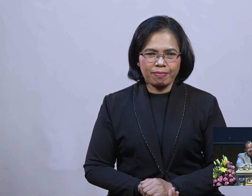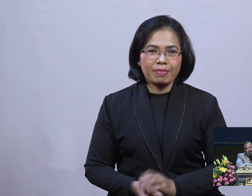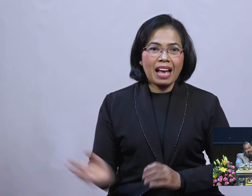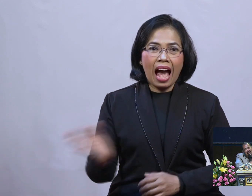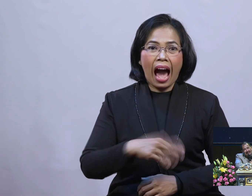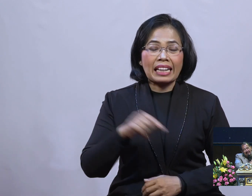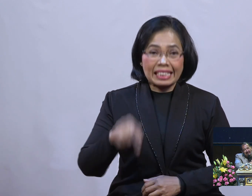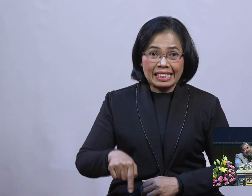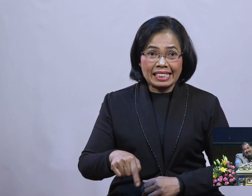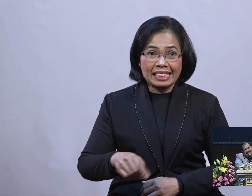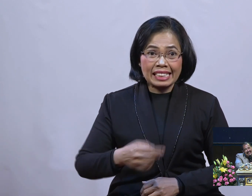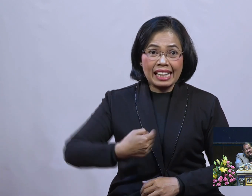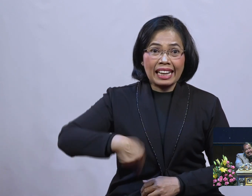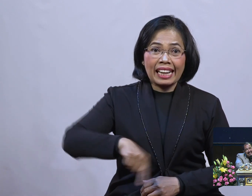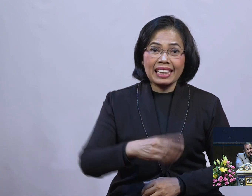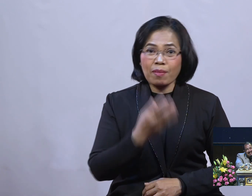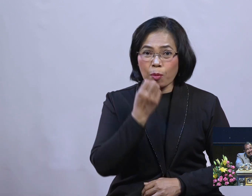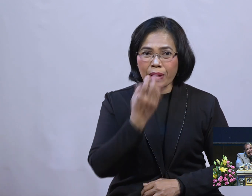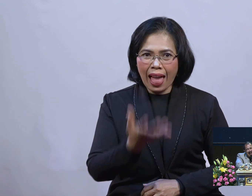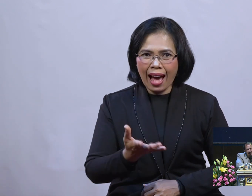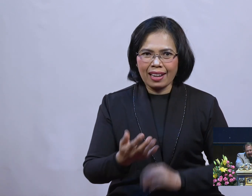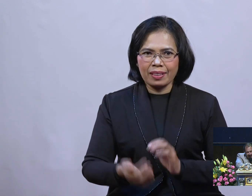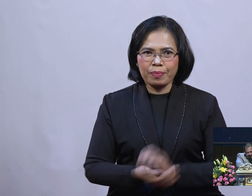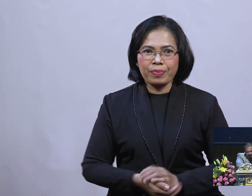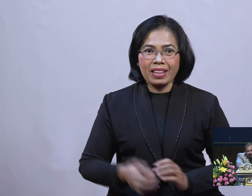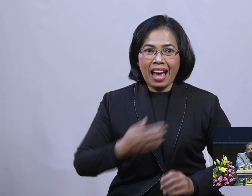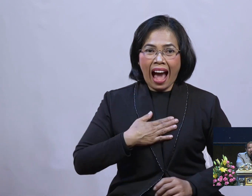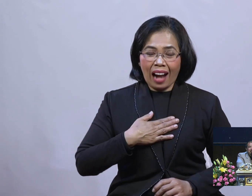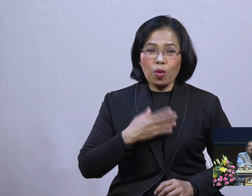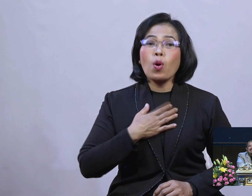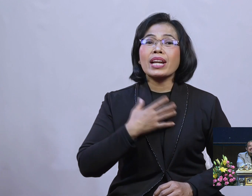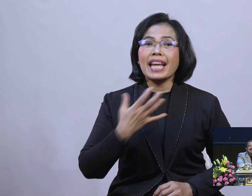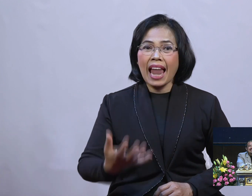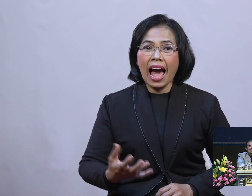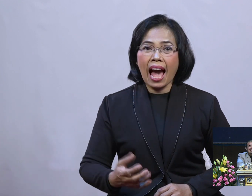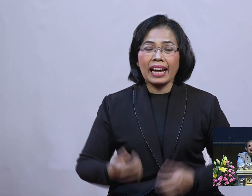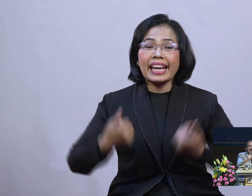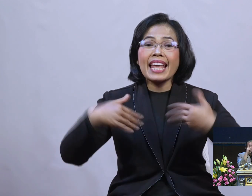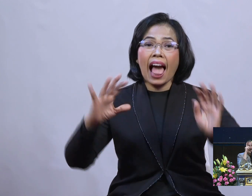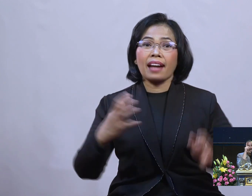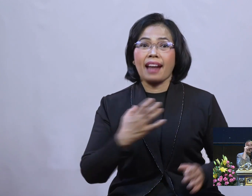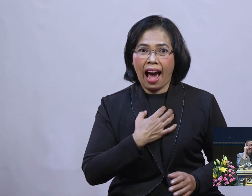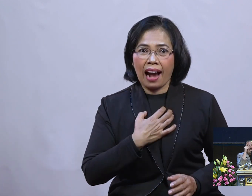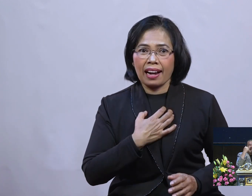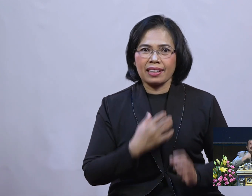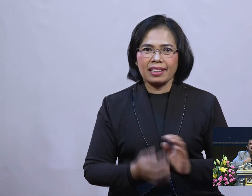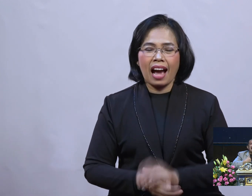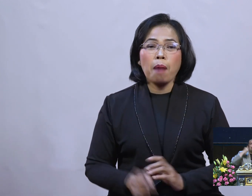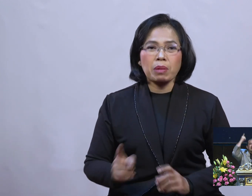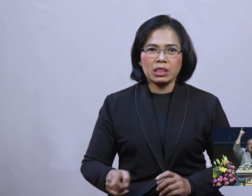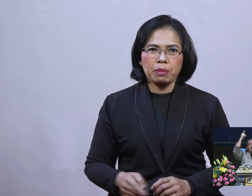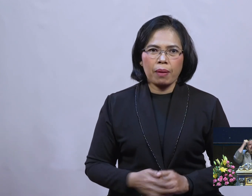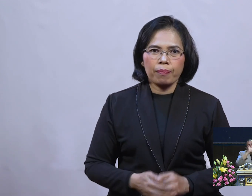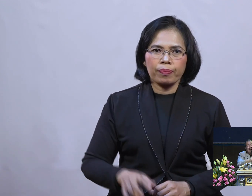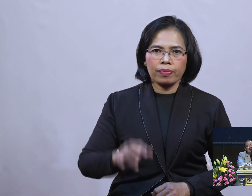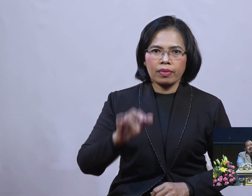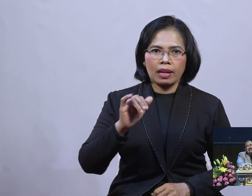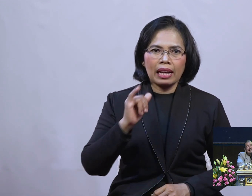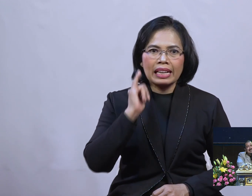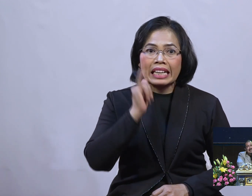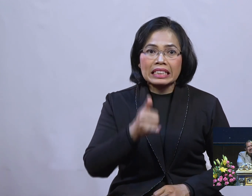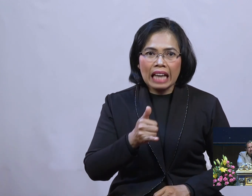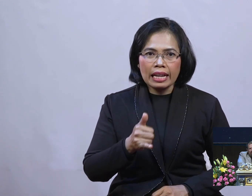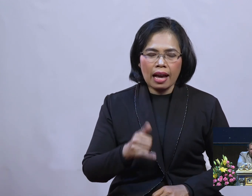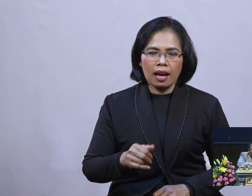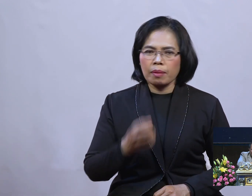Hai Hari ini kita mau bilang sama Tuhan Hai aku rela kehilangan Haku Hai karena ya Saya mengingatkan hakku terjamin pada